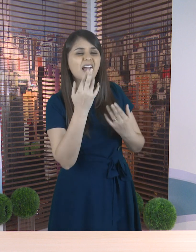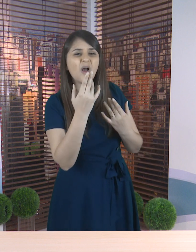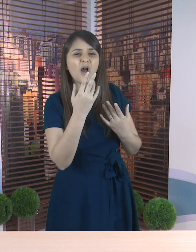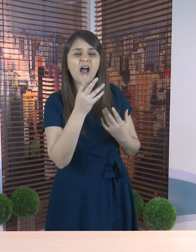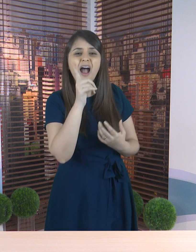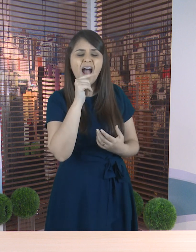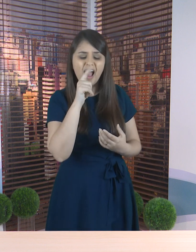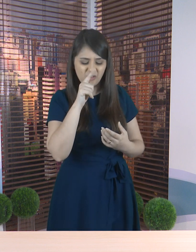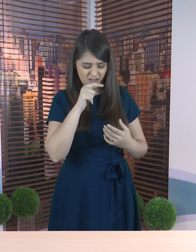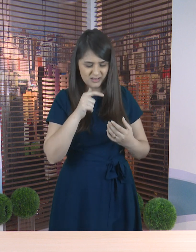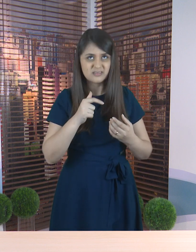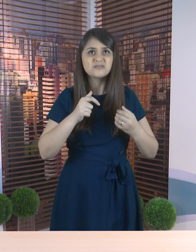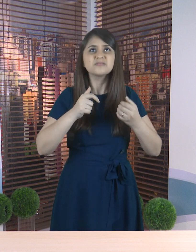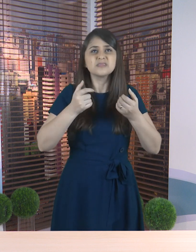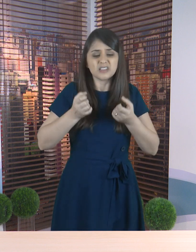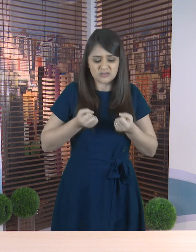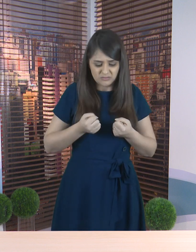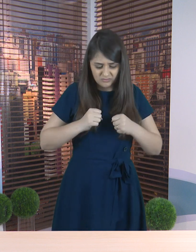o patriarca se pergunta: